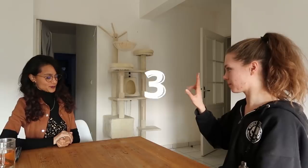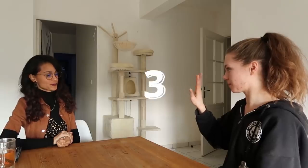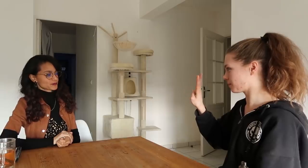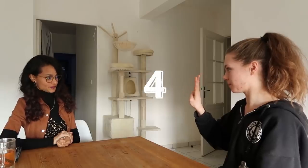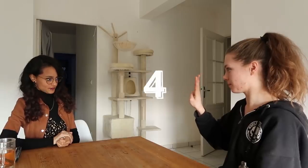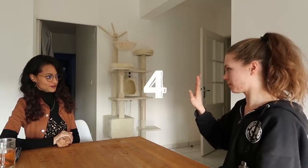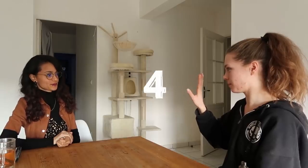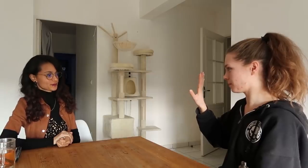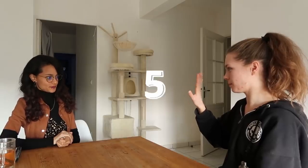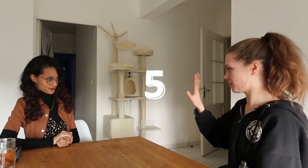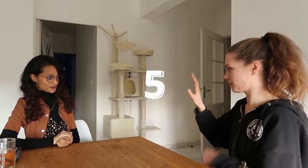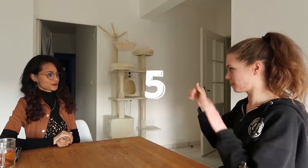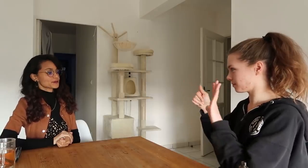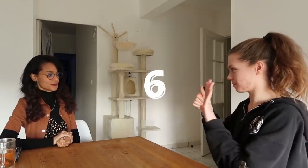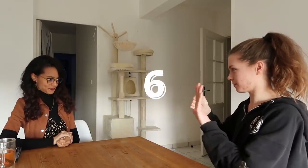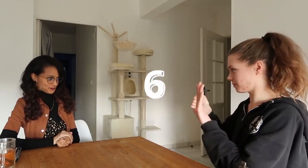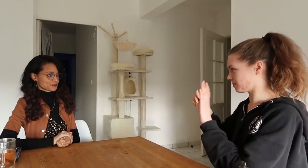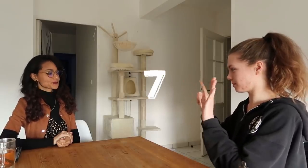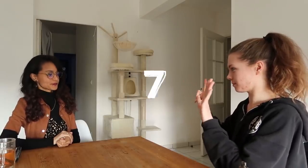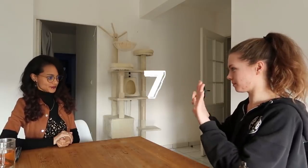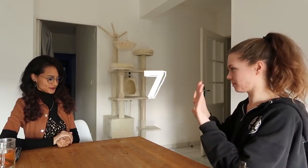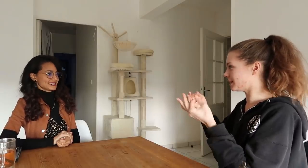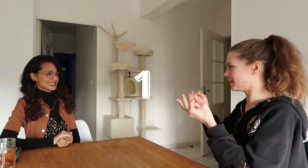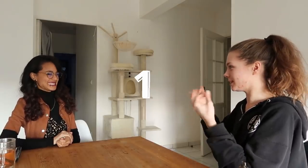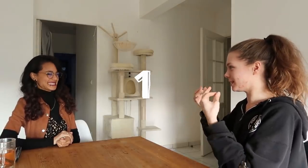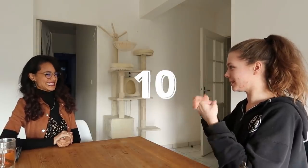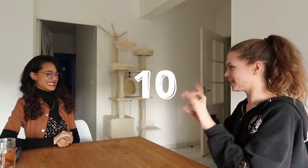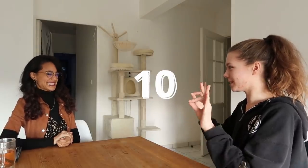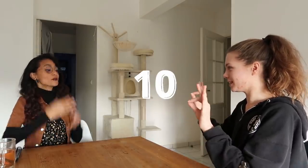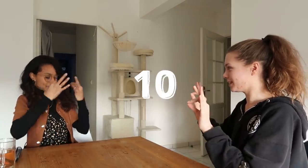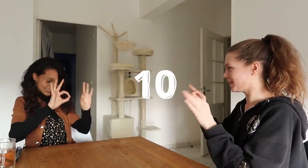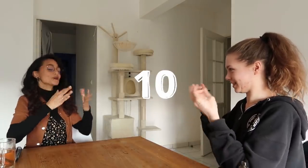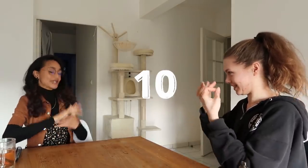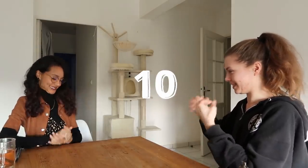Non.